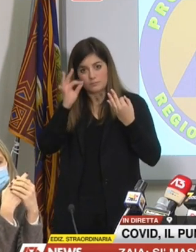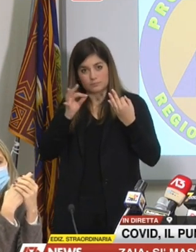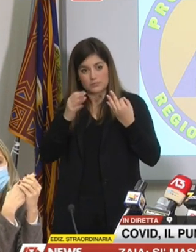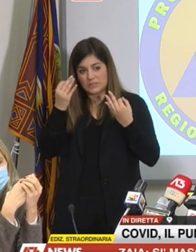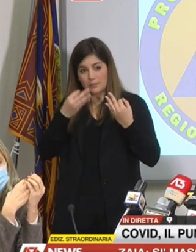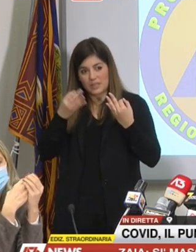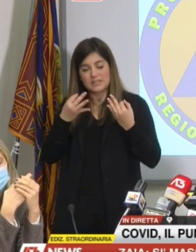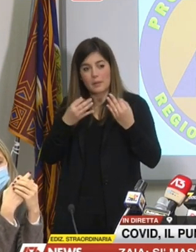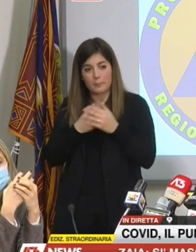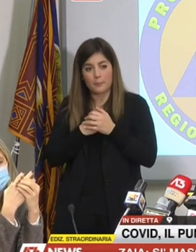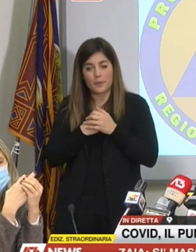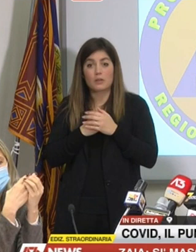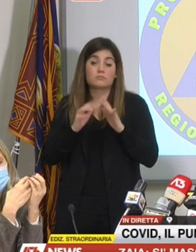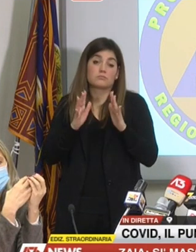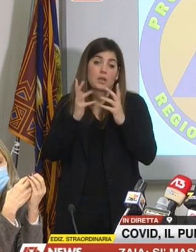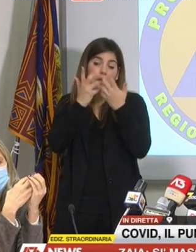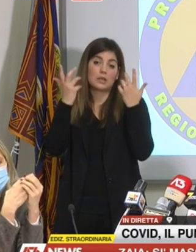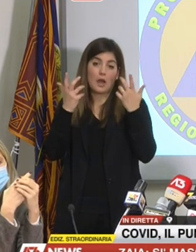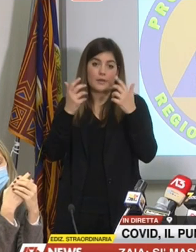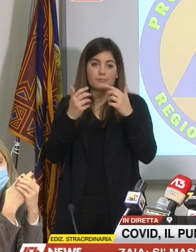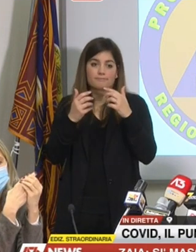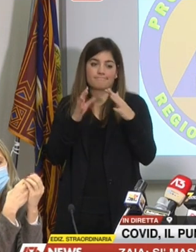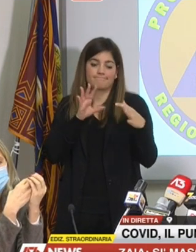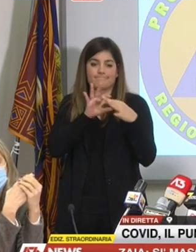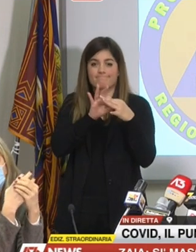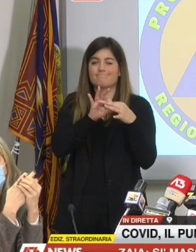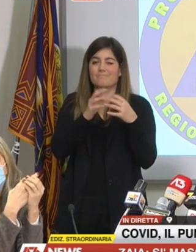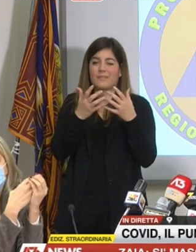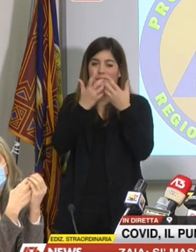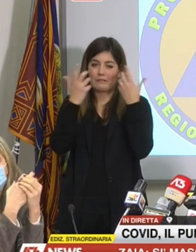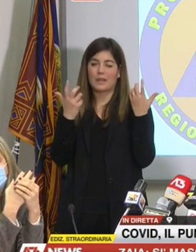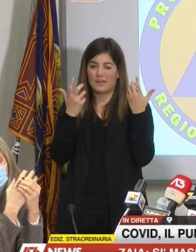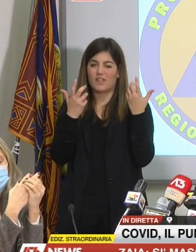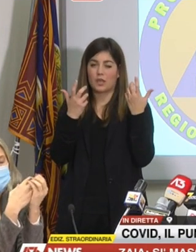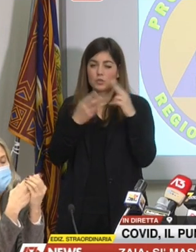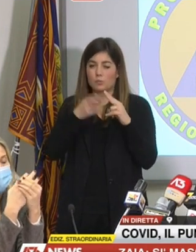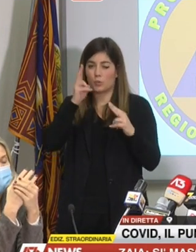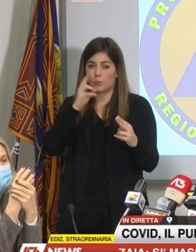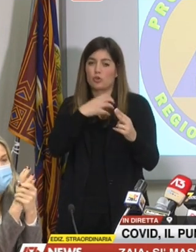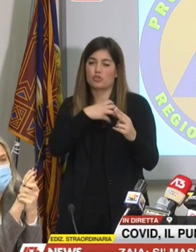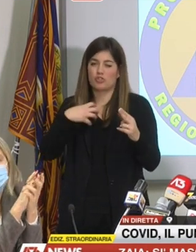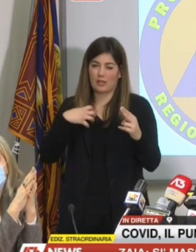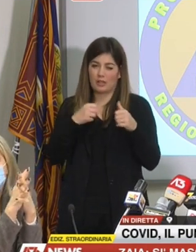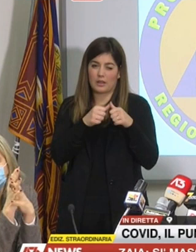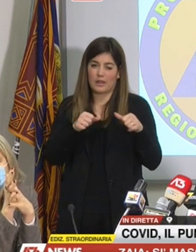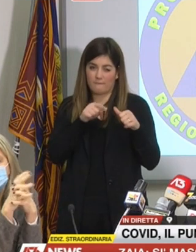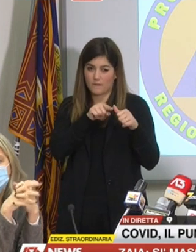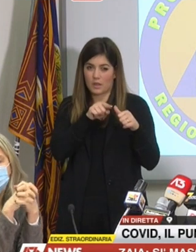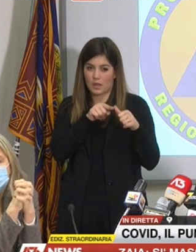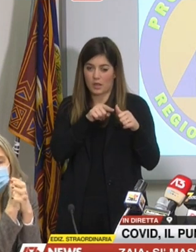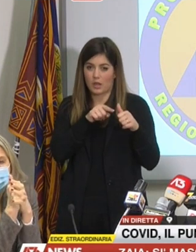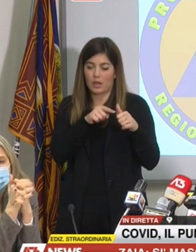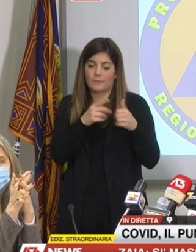evidenze scientifiche in attesa di avere anche delle lucidazioni maggiori e fra l'altro anche di avere